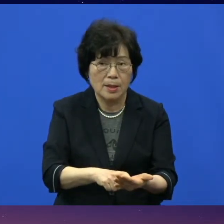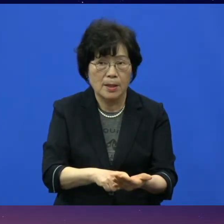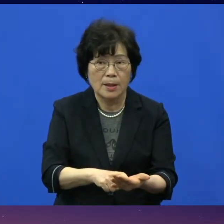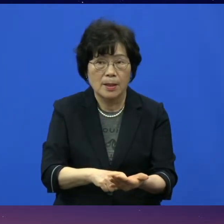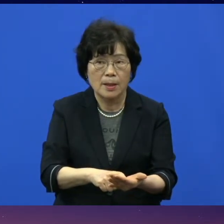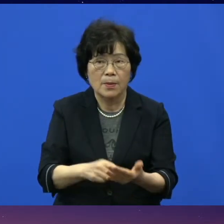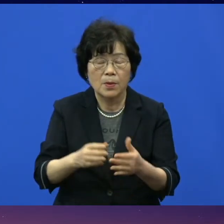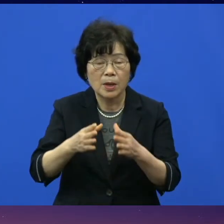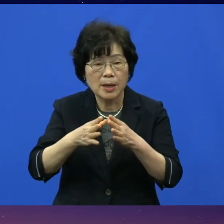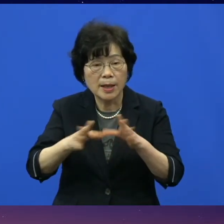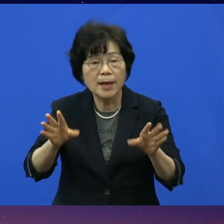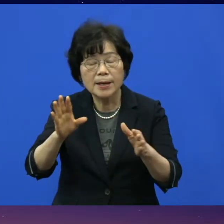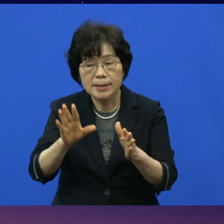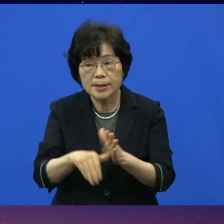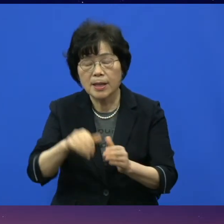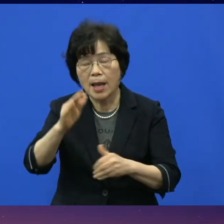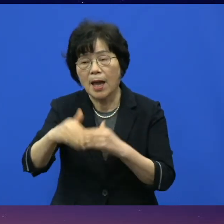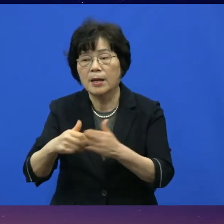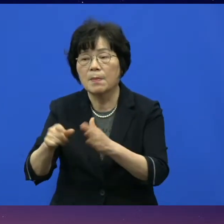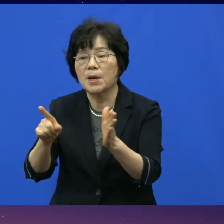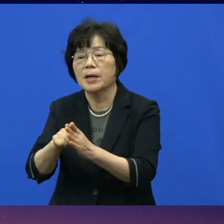여러분, 우리는 깨어질 때 하나님을 의지합니다.